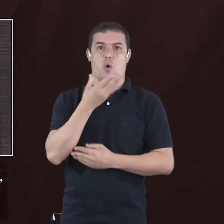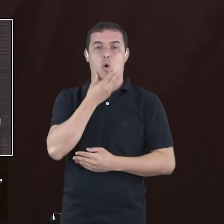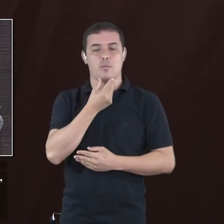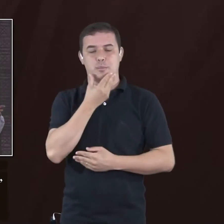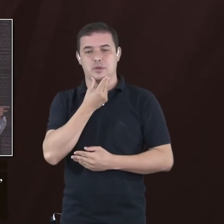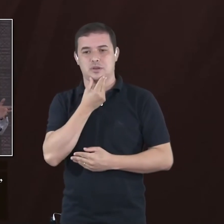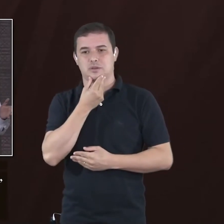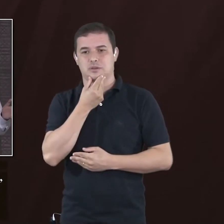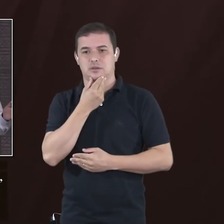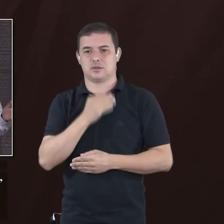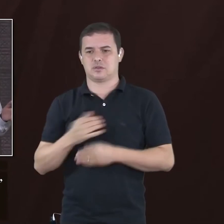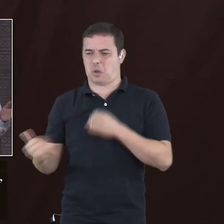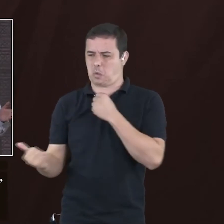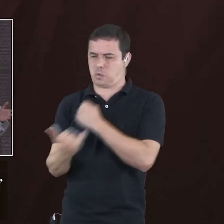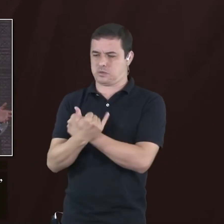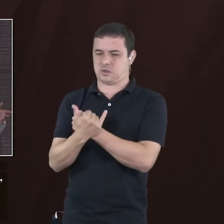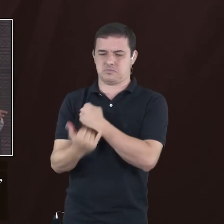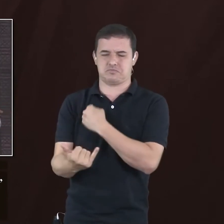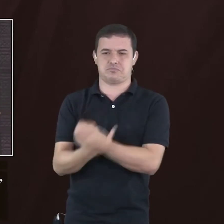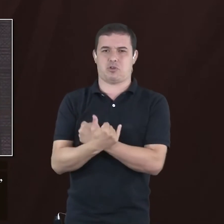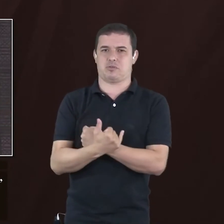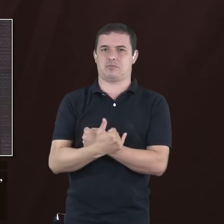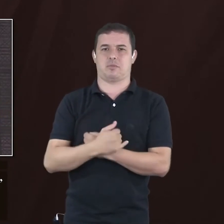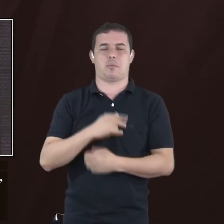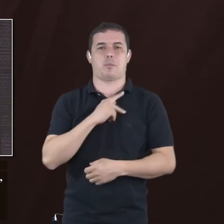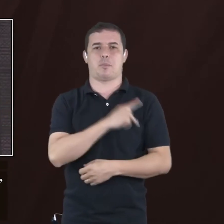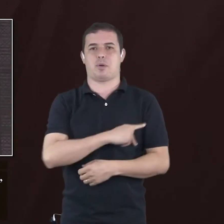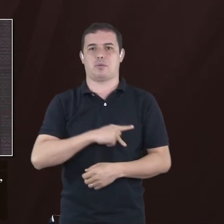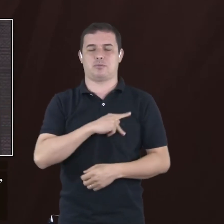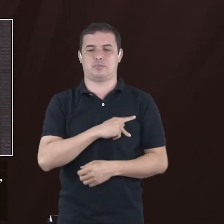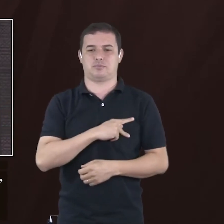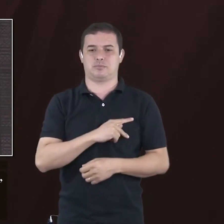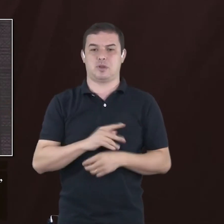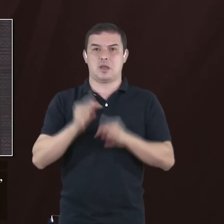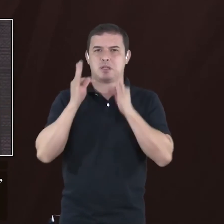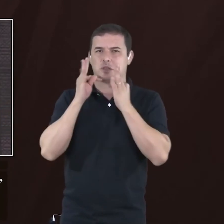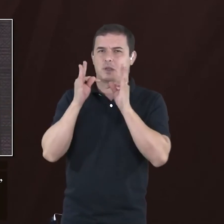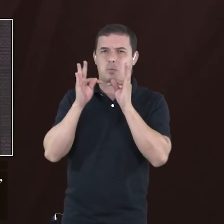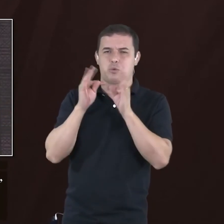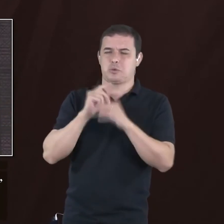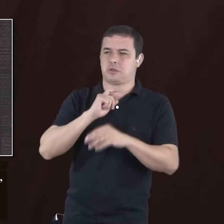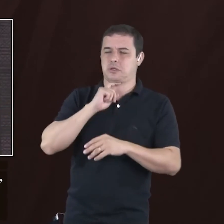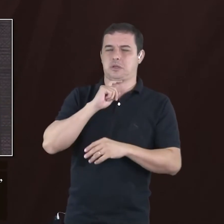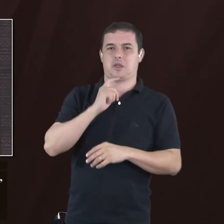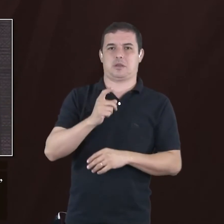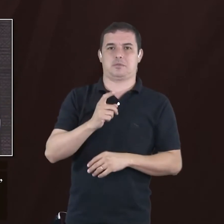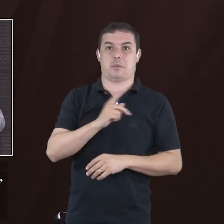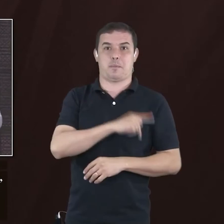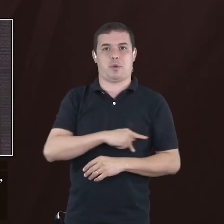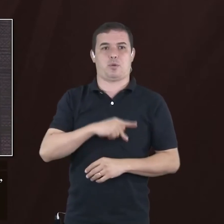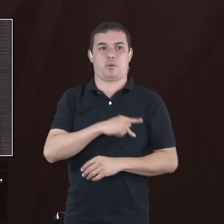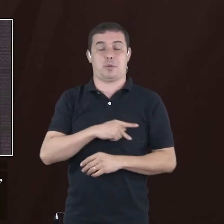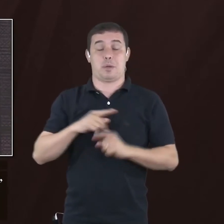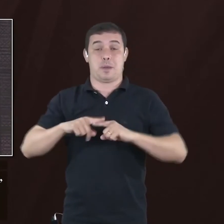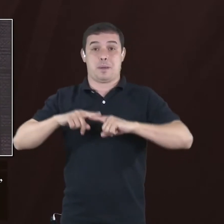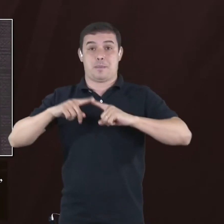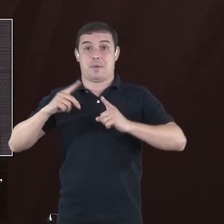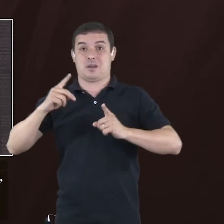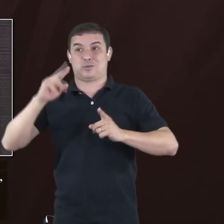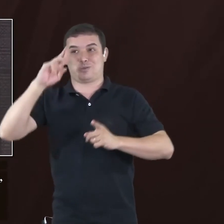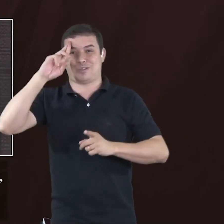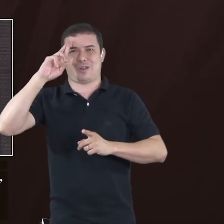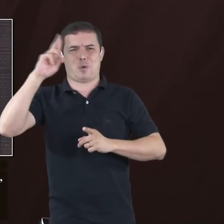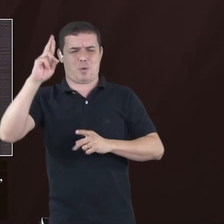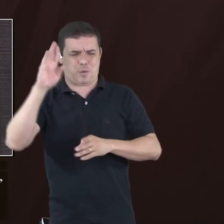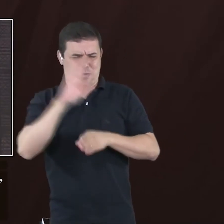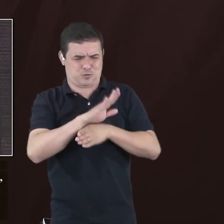não tinha ninguém para depor a favor dele, mas o Senhor lhe assistiu, o Senhor lhe deu forças,